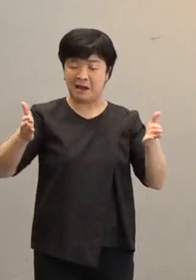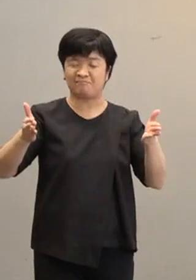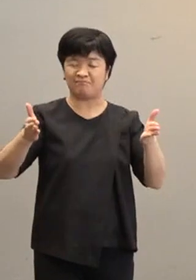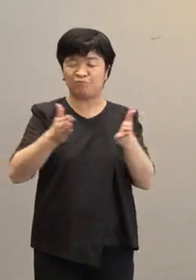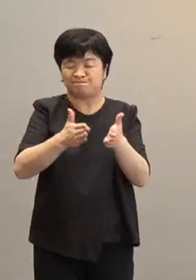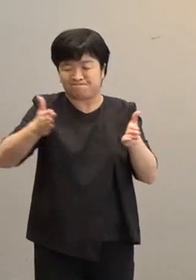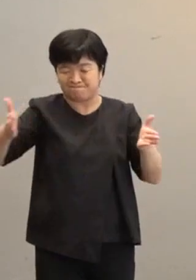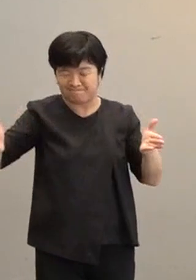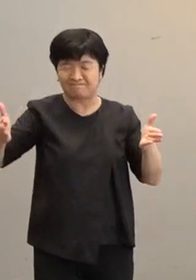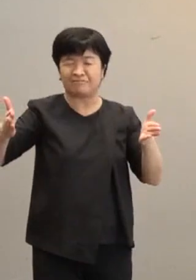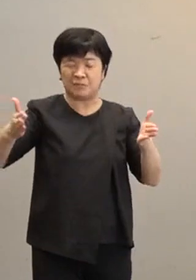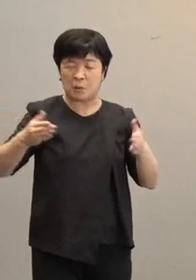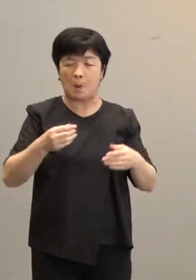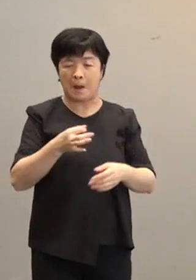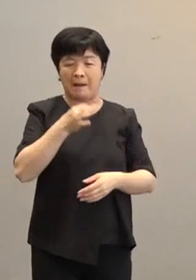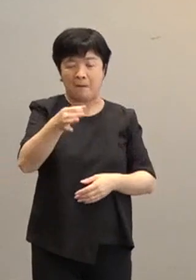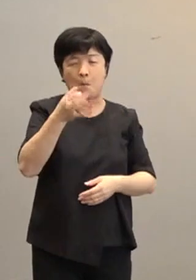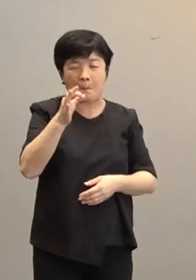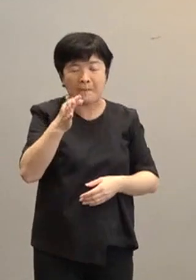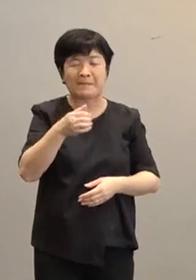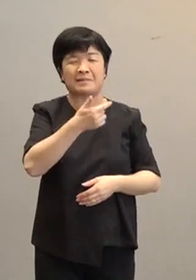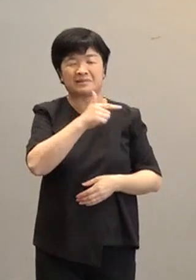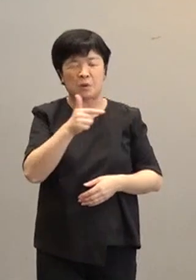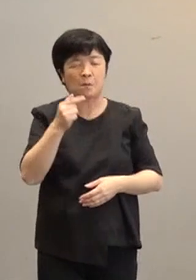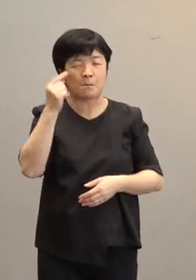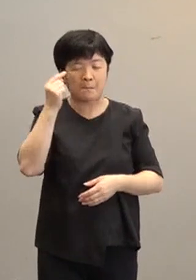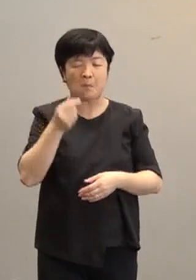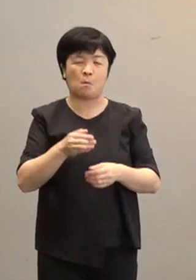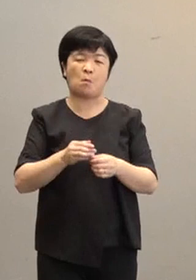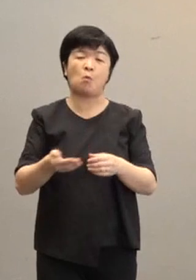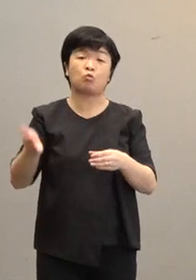上げていきたいなというふうに思っています。